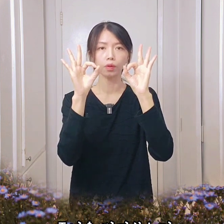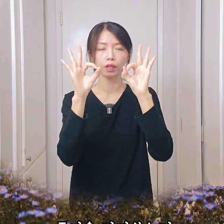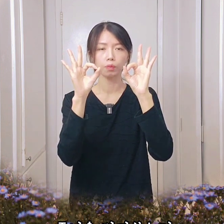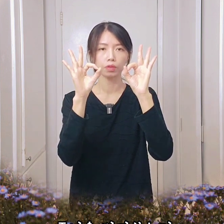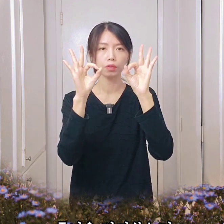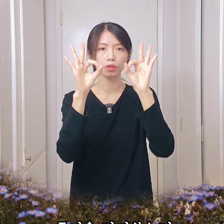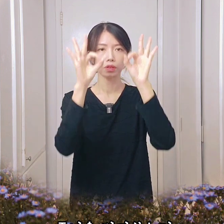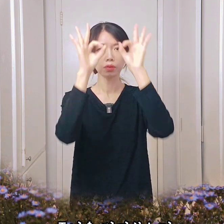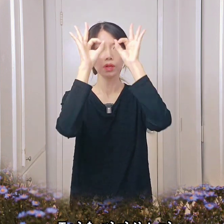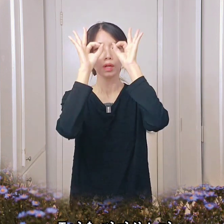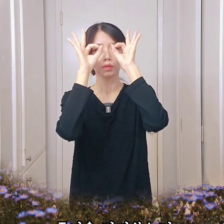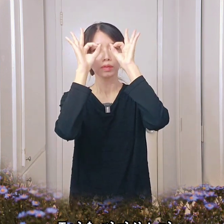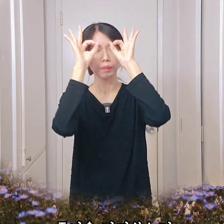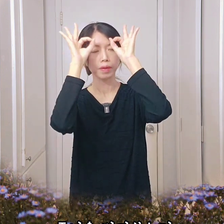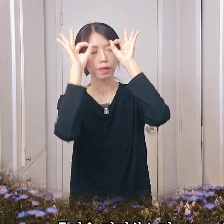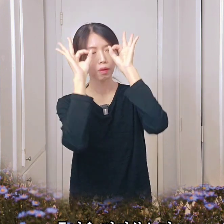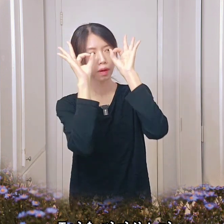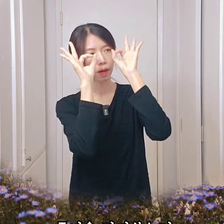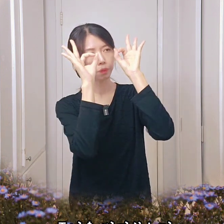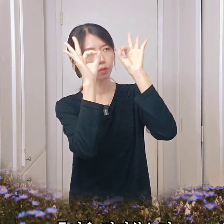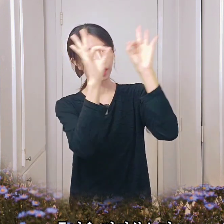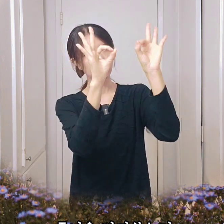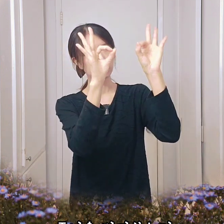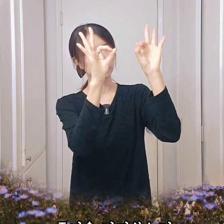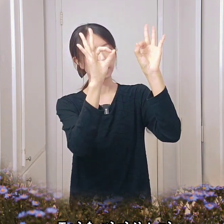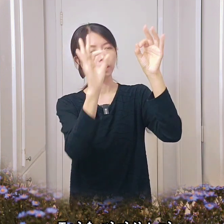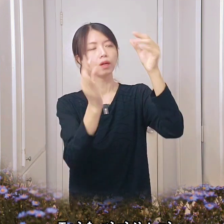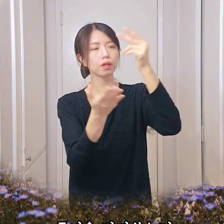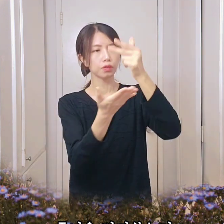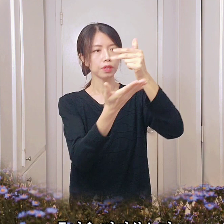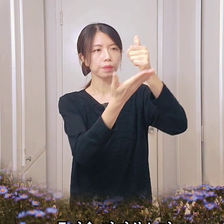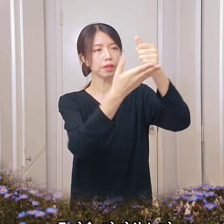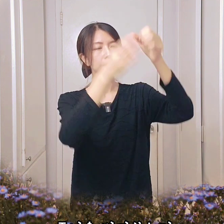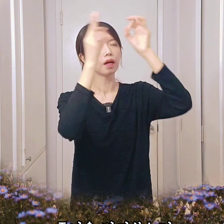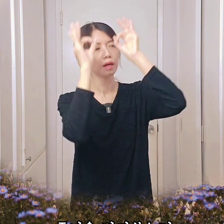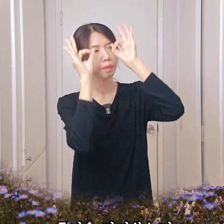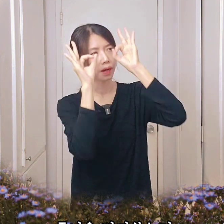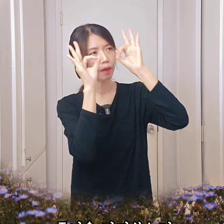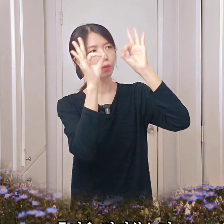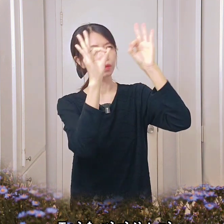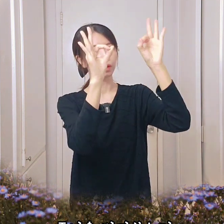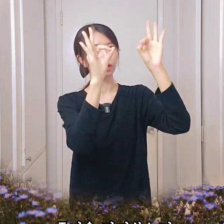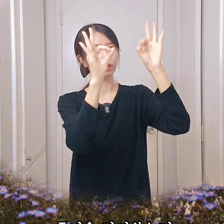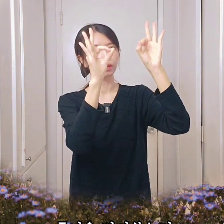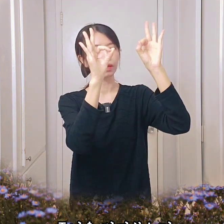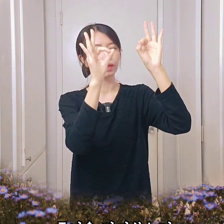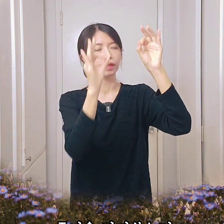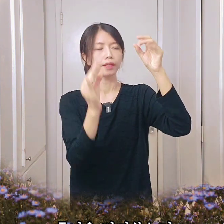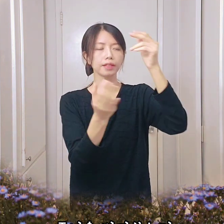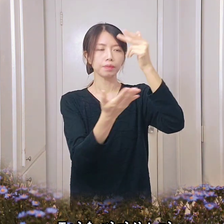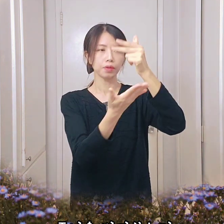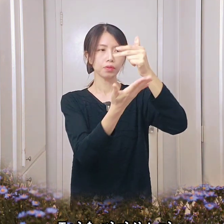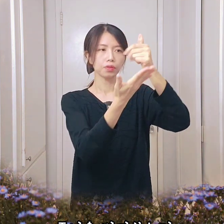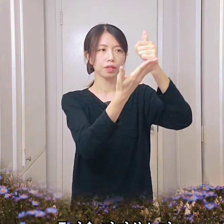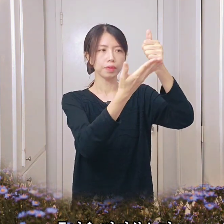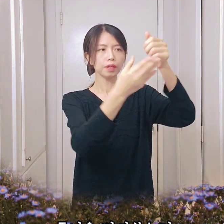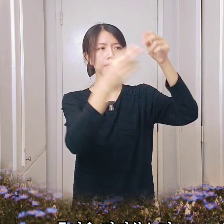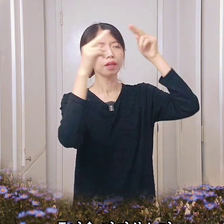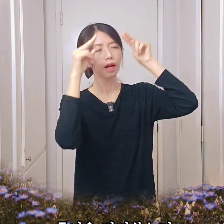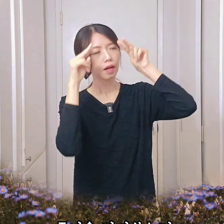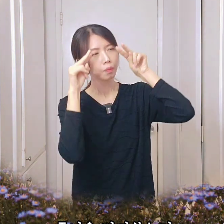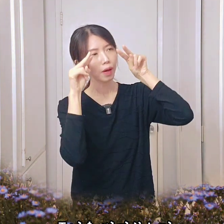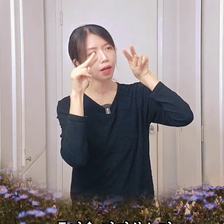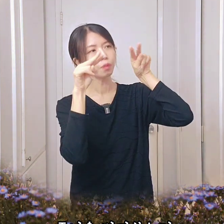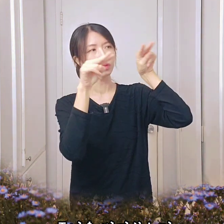엄지검지를 동그랗게 붙여주시고 눈 앞에서 앞으로 나가주시면 돼요. 주님을 바라보는 것. 아니시면